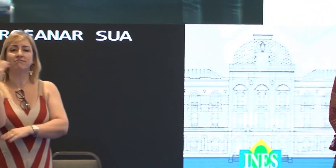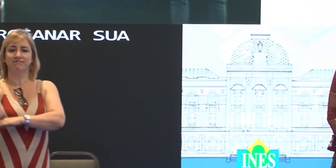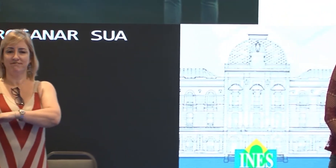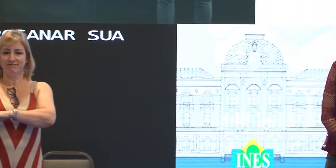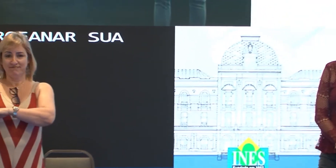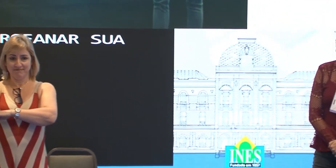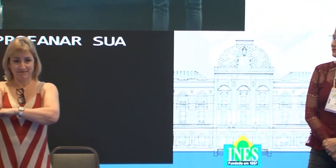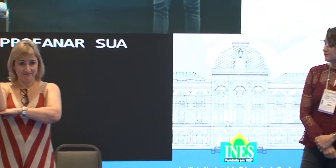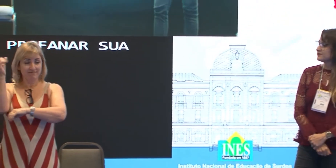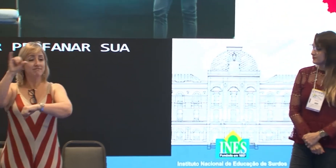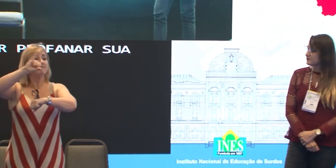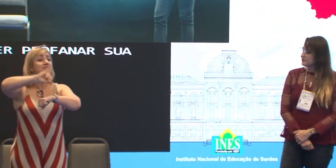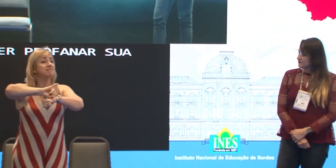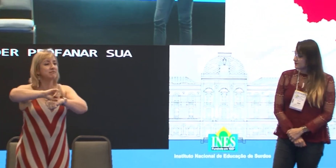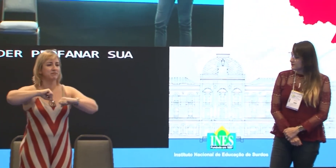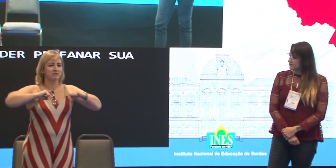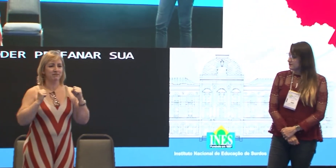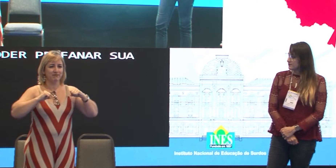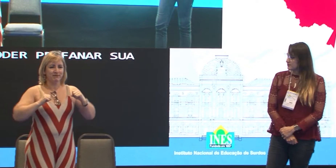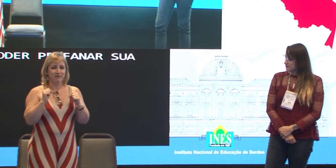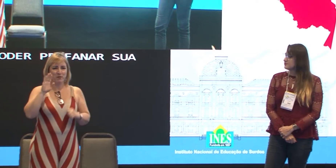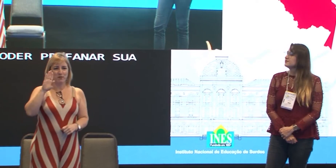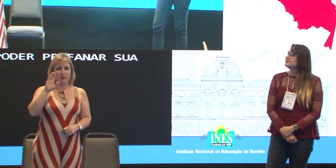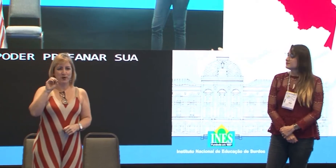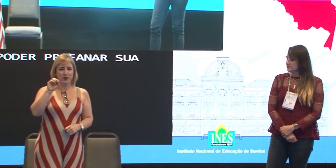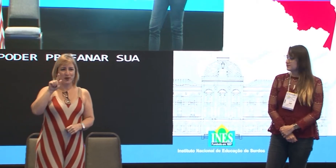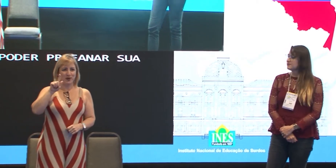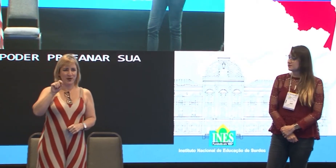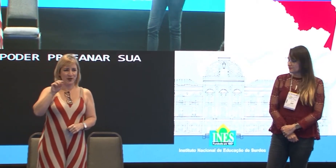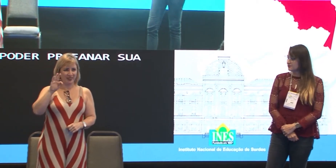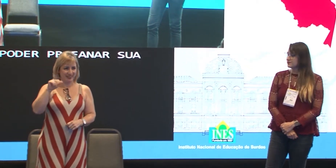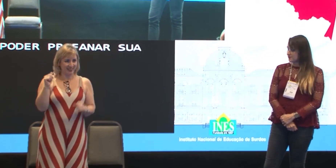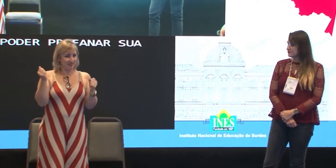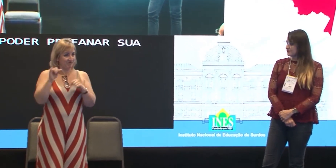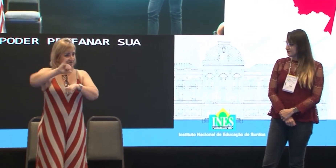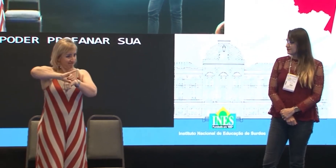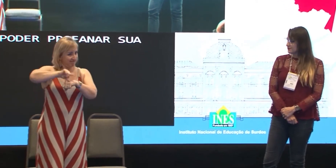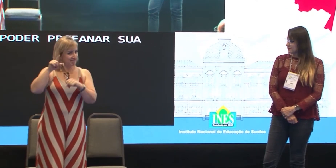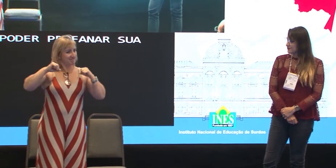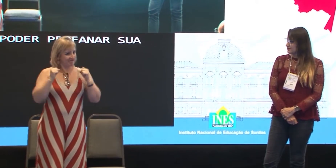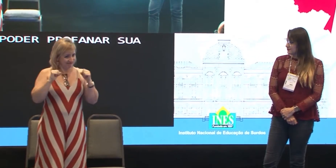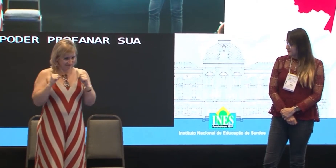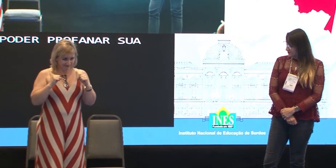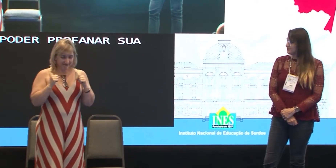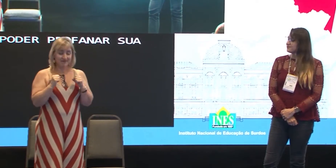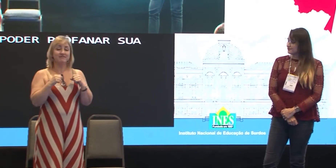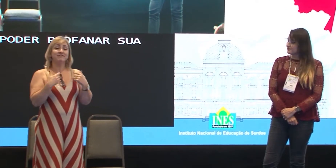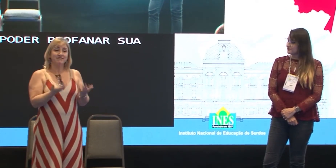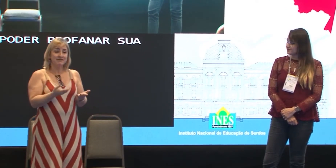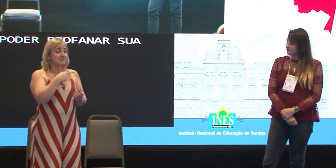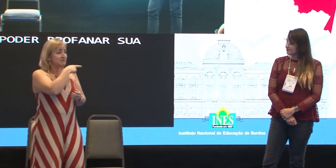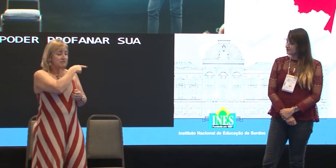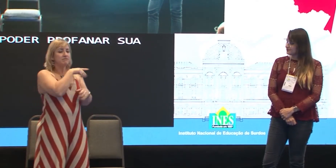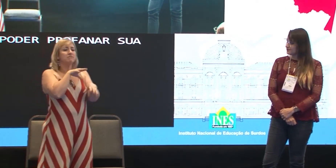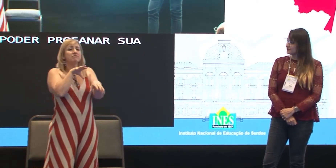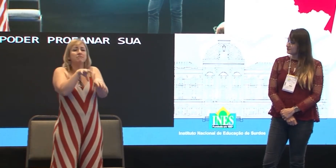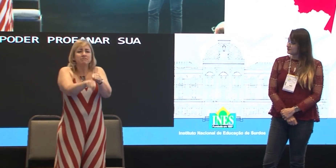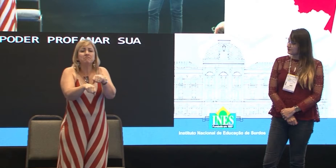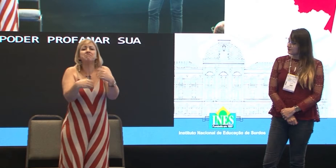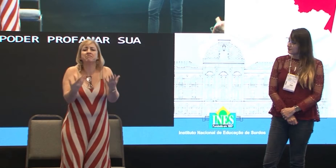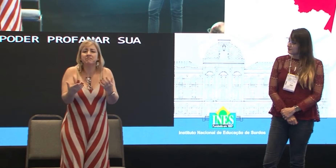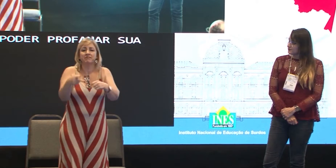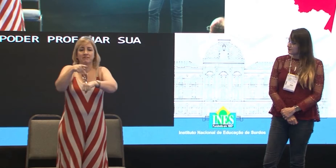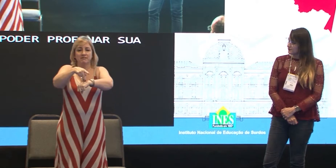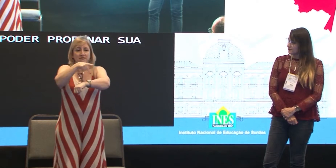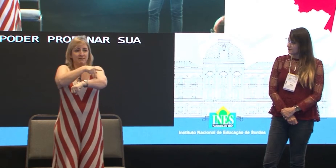Eu não sei proferir. Mas tudo bem. Ela é da cidade de Bogotá. Ela é da cidade de Bogotá, na